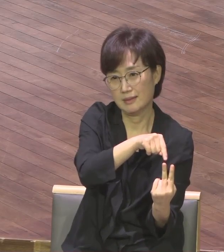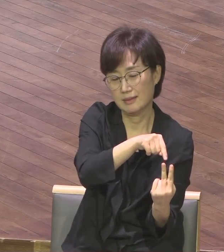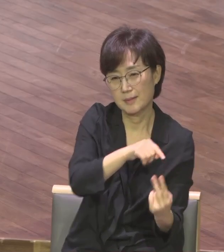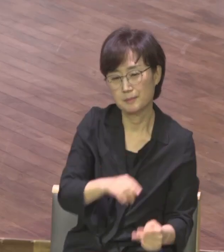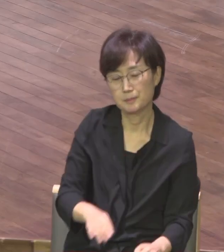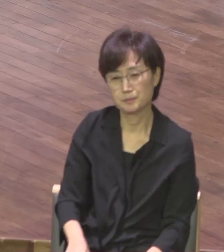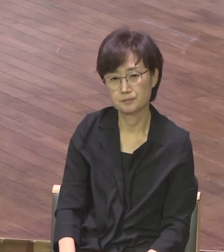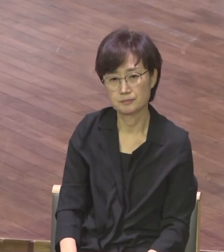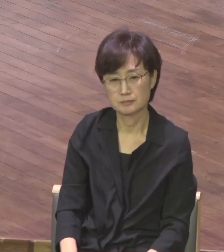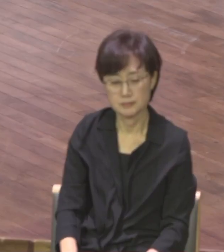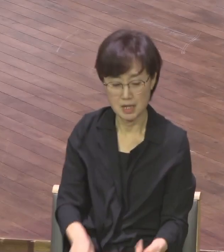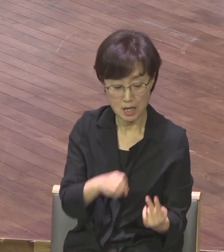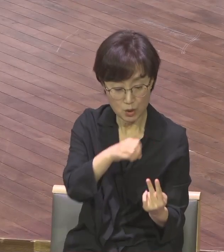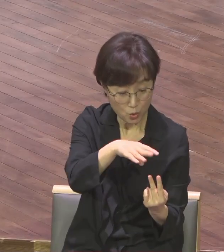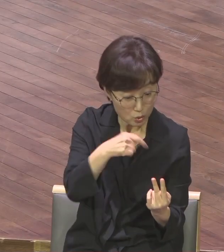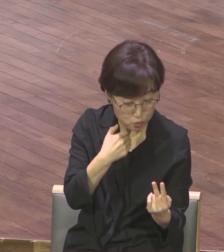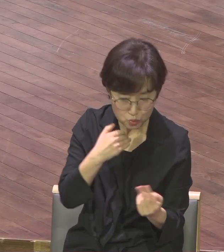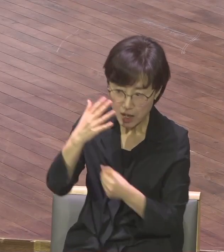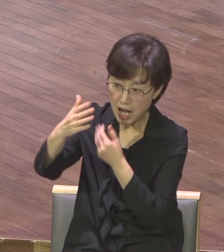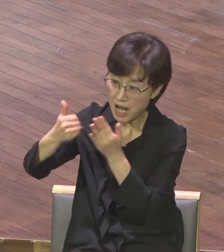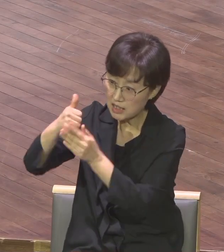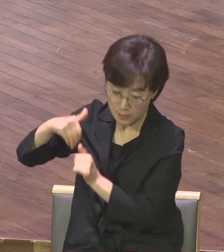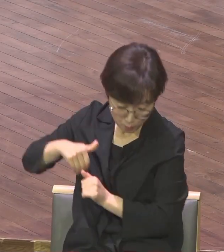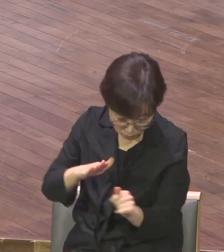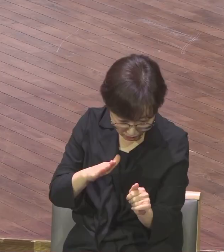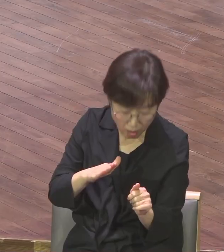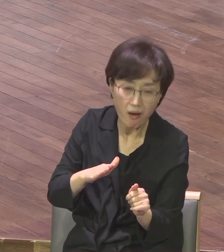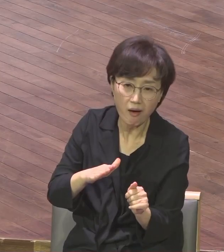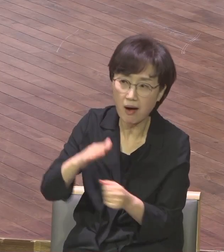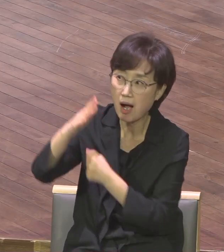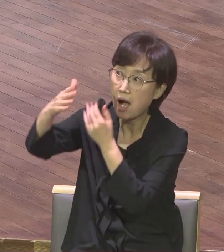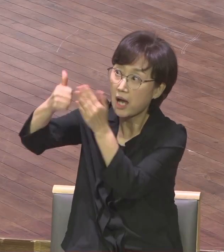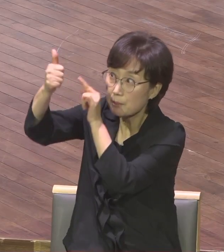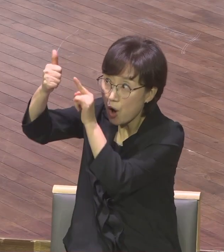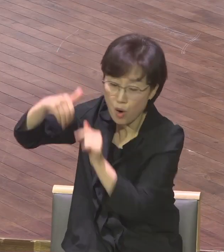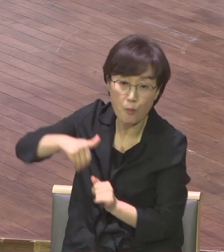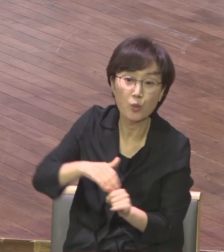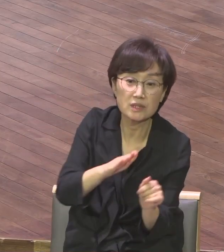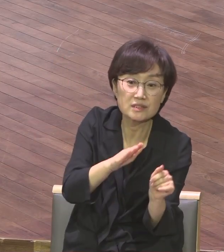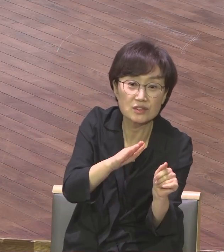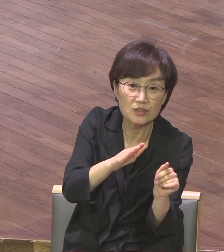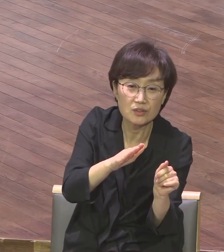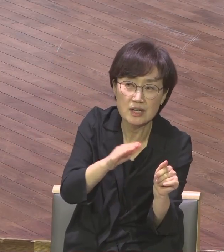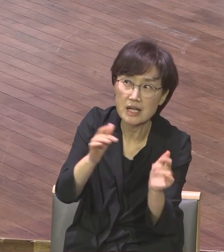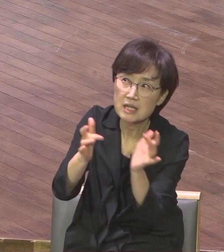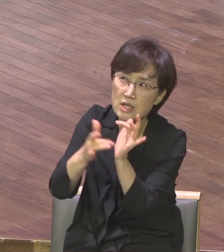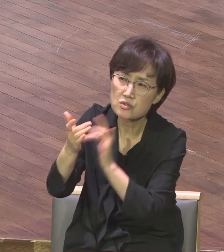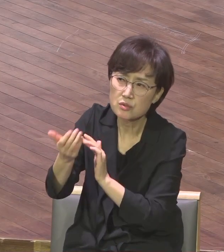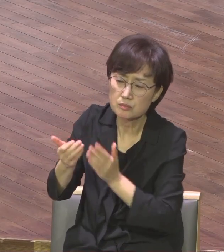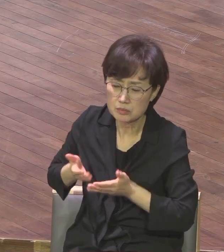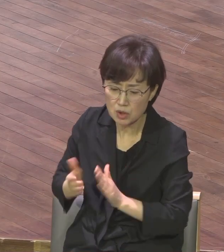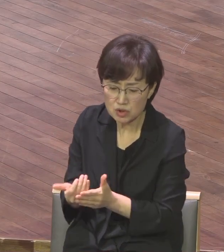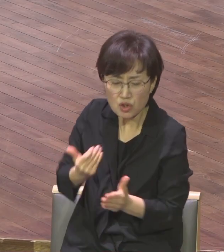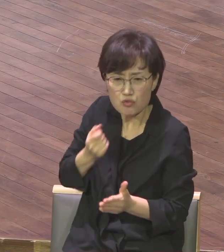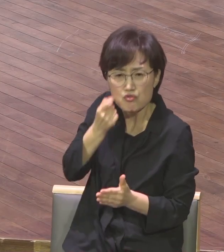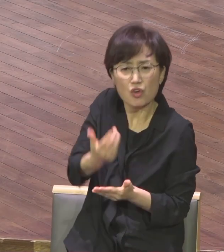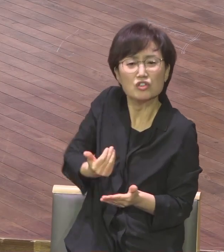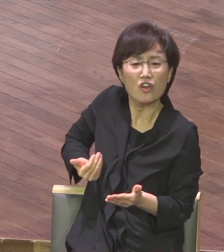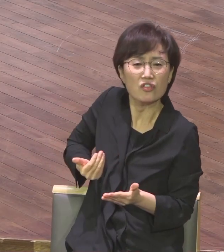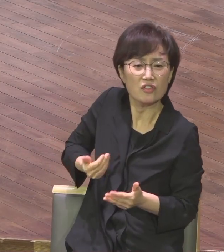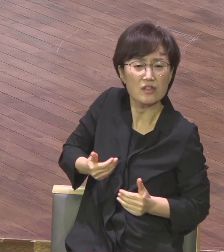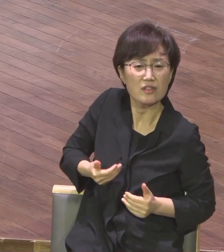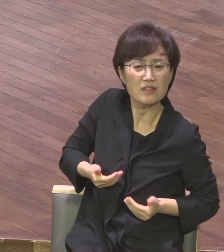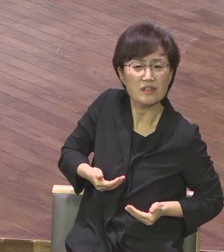정체성입니다. 세례 요한이 하나님이 보냈어요. 예수님보다 6개월 앞에 먼저 보냈어요.